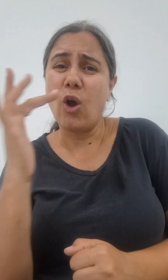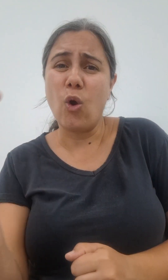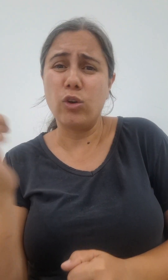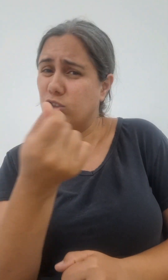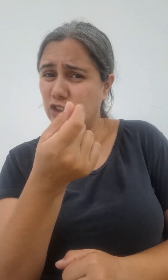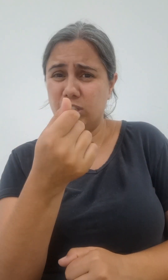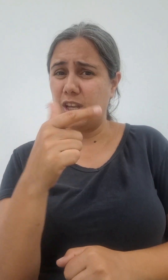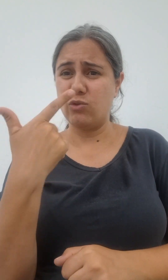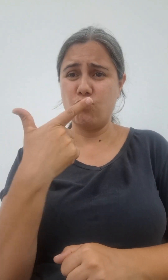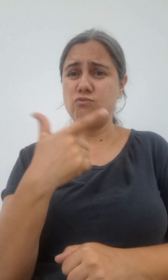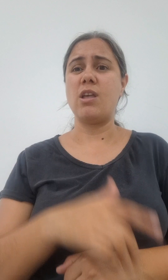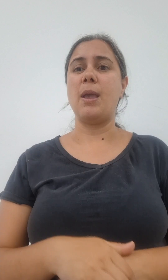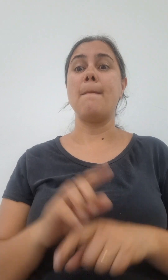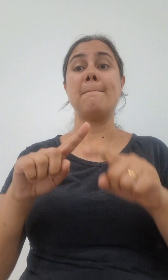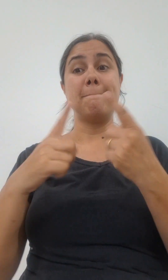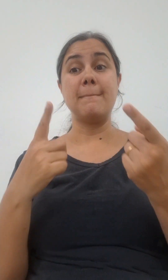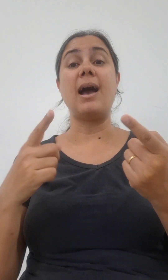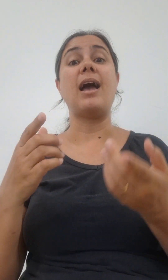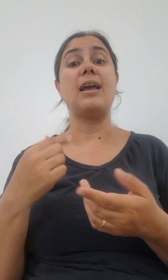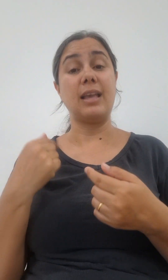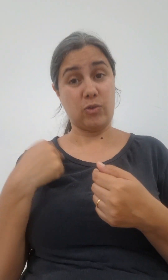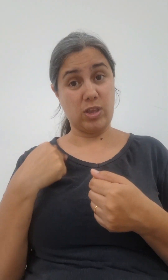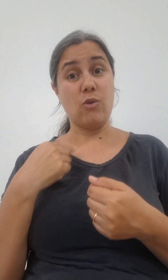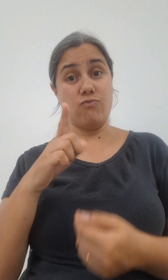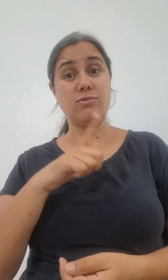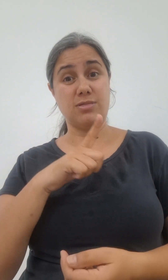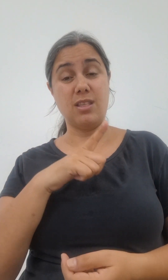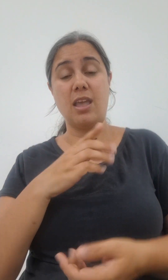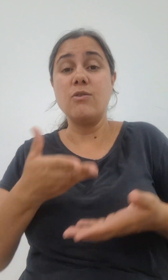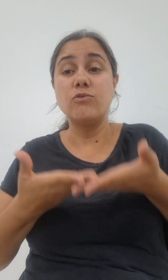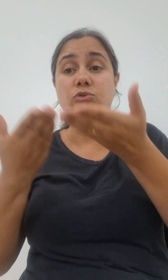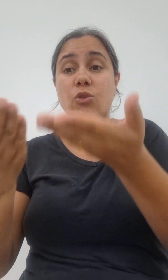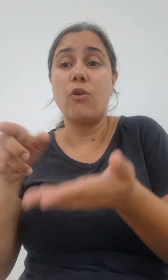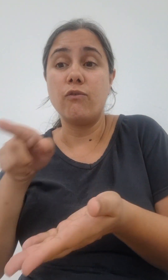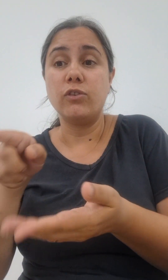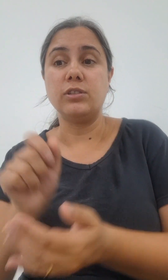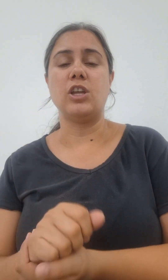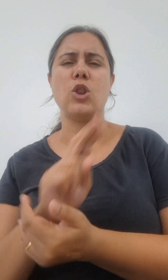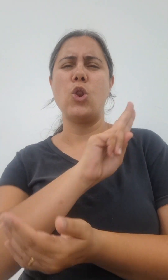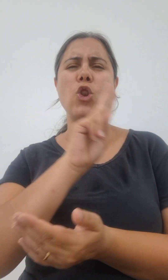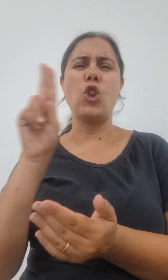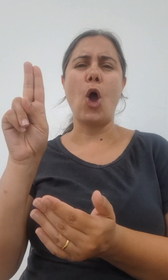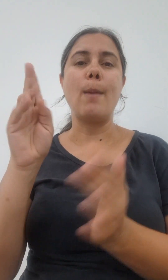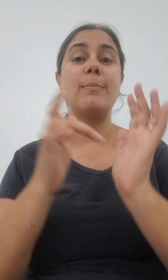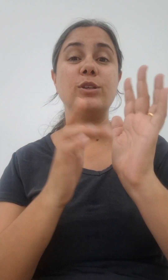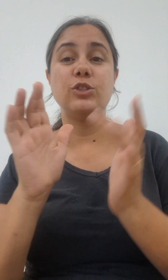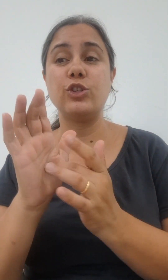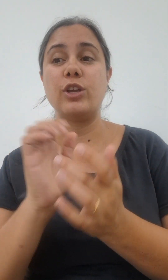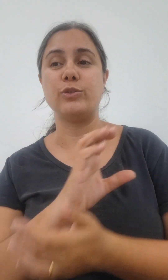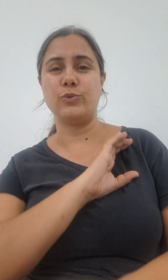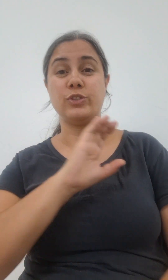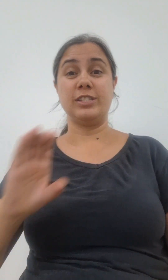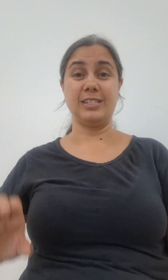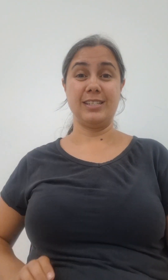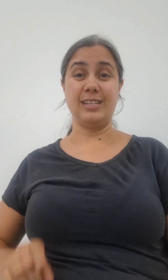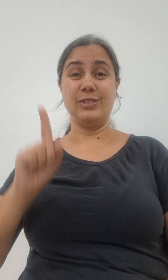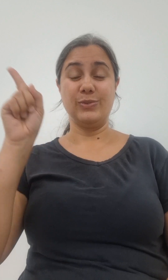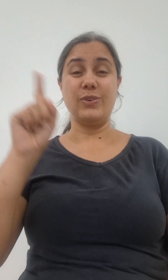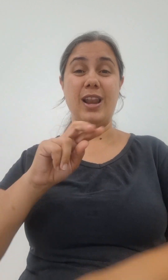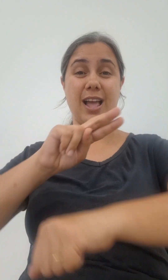não tenho prata nem ouro, mas o que eu tenho eu te dou. Em nome de Jesus